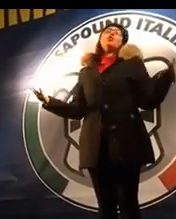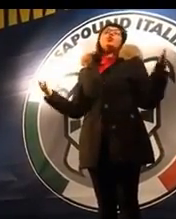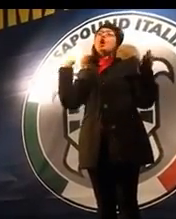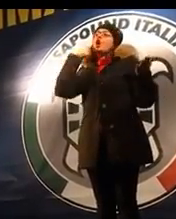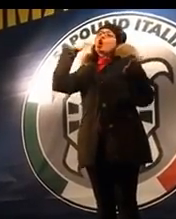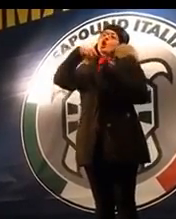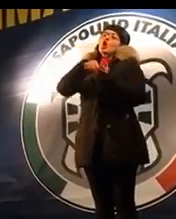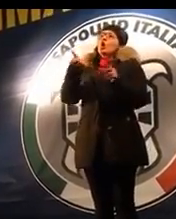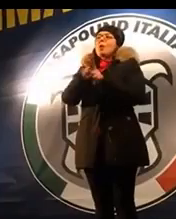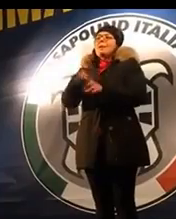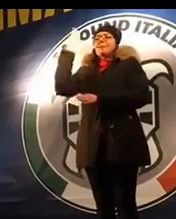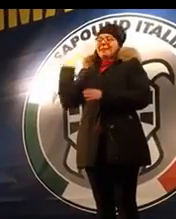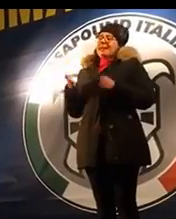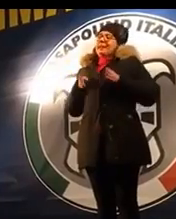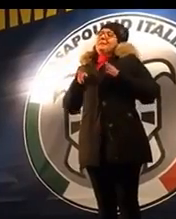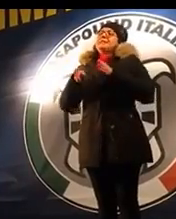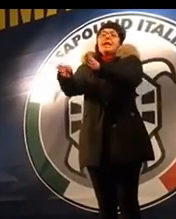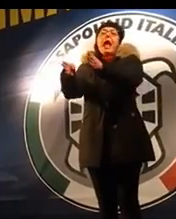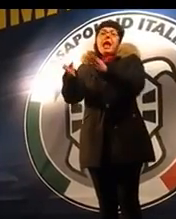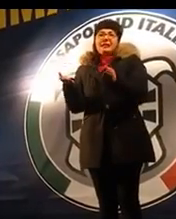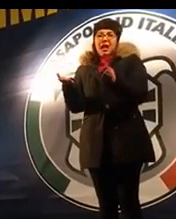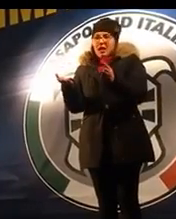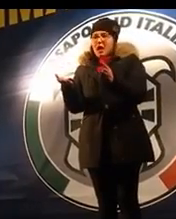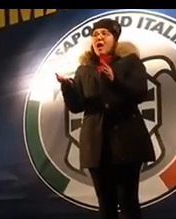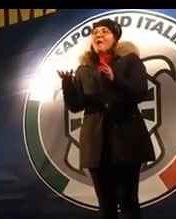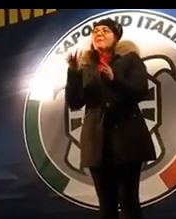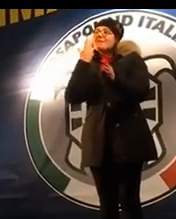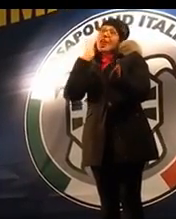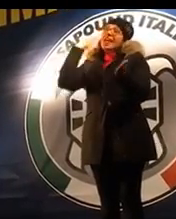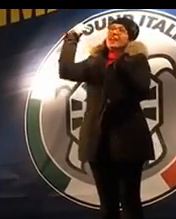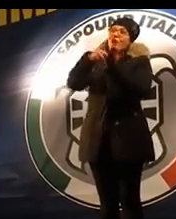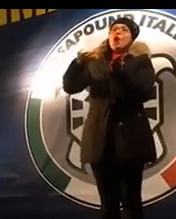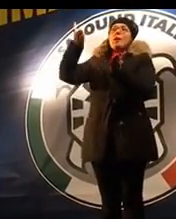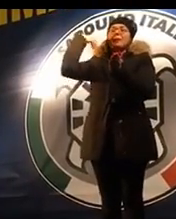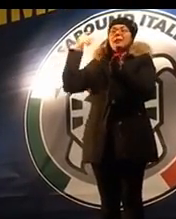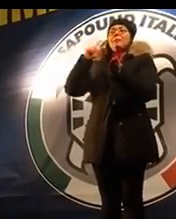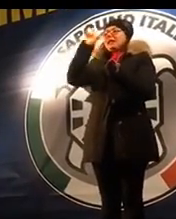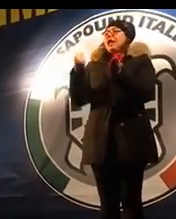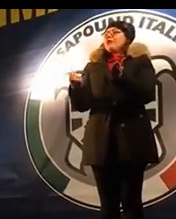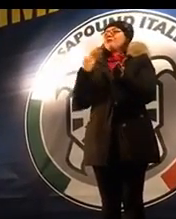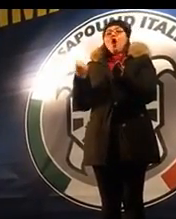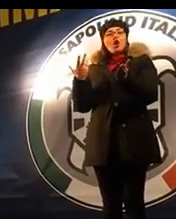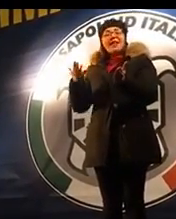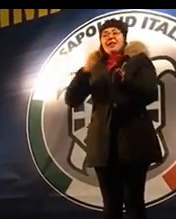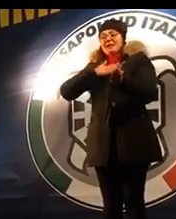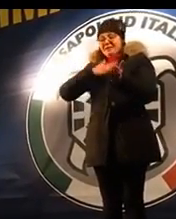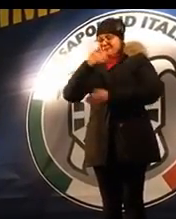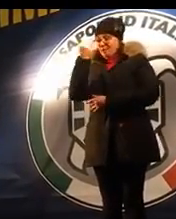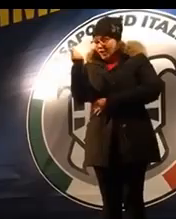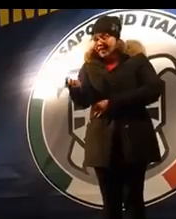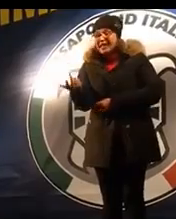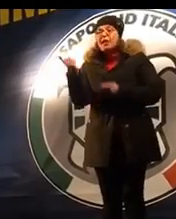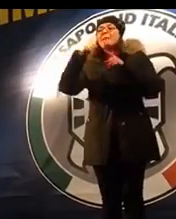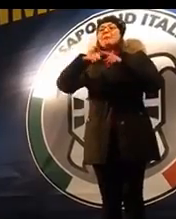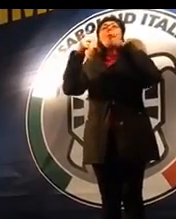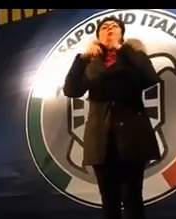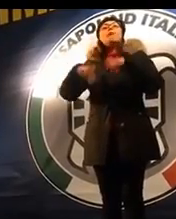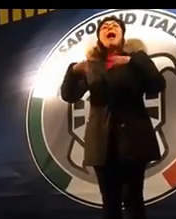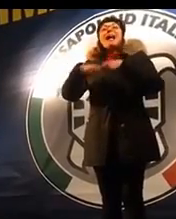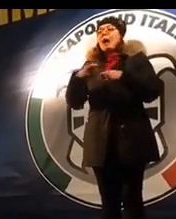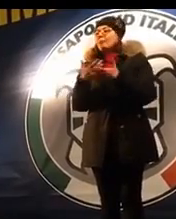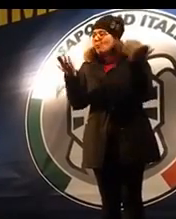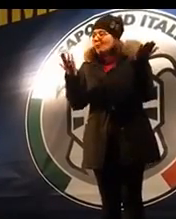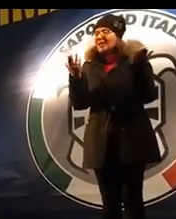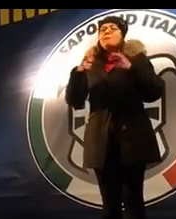per tornare ad essere quello che eravamo un tempo, e quindi con la nostra moneta, con una nostra banca centrale, far sì